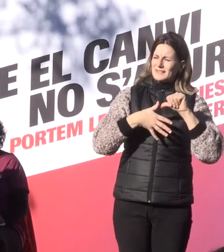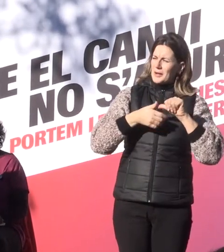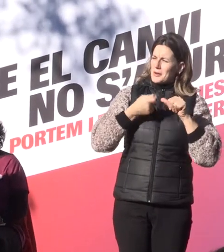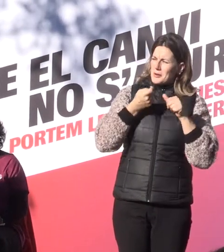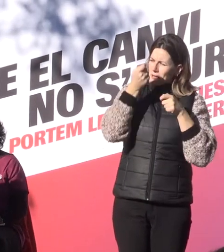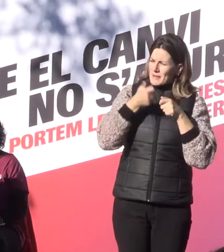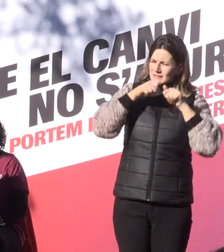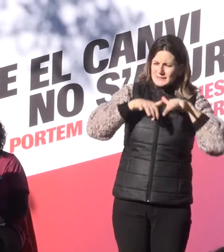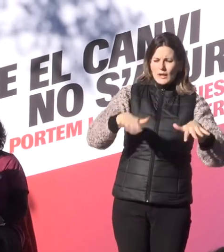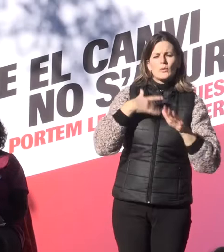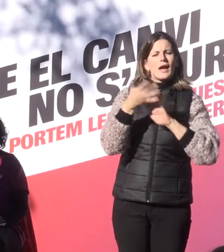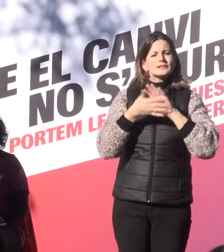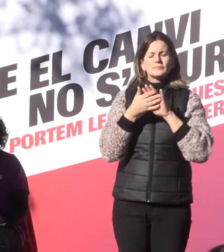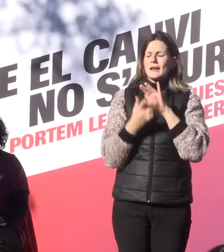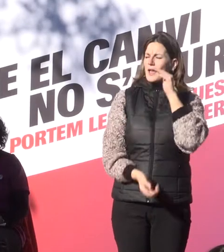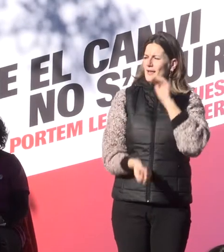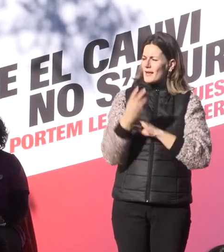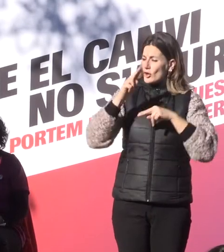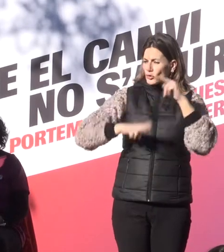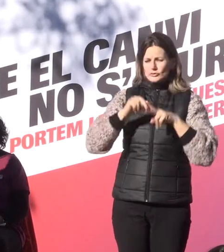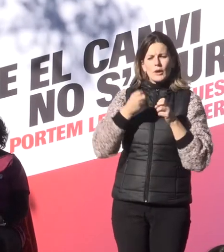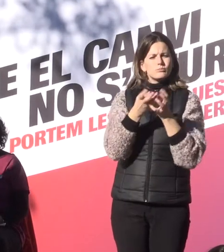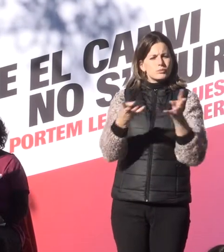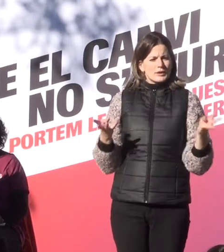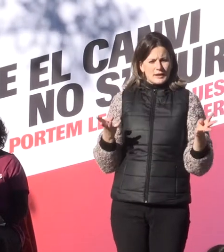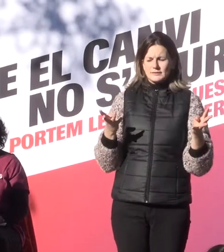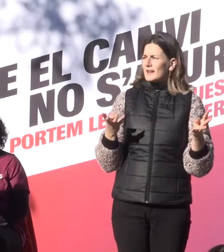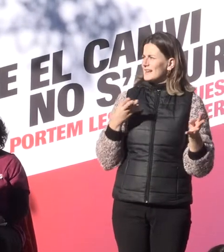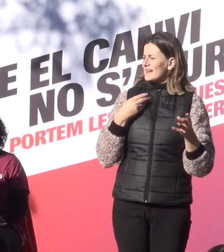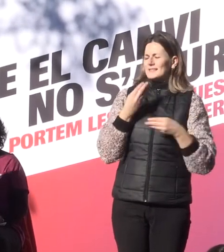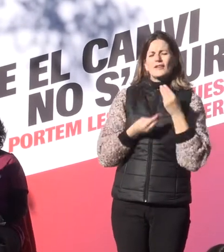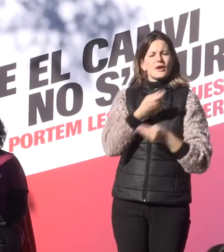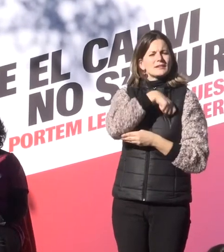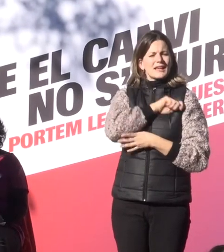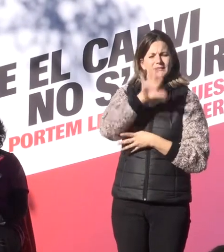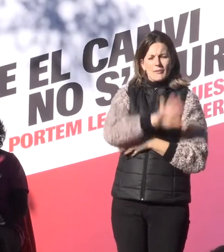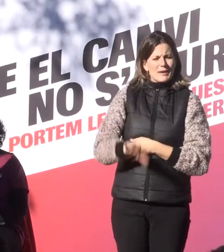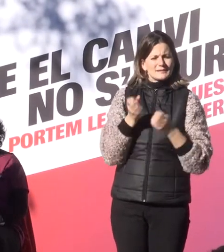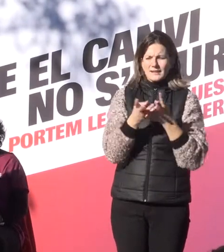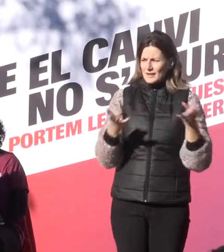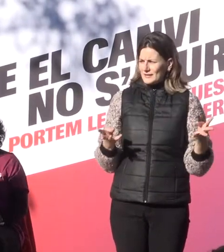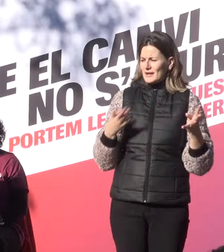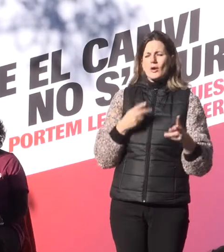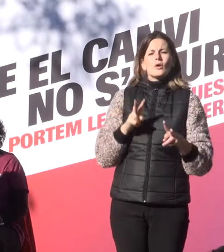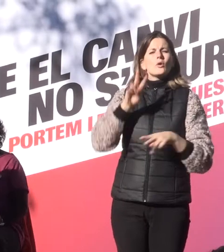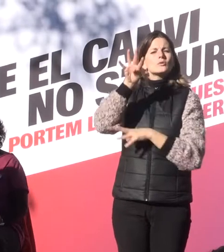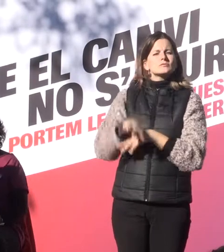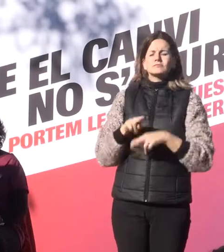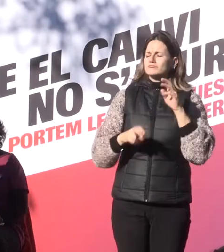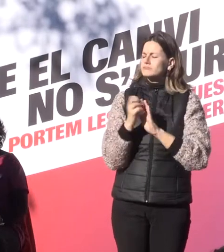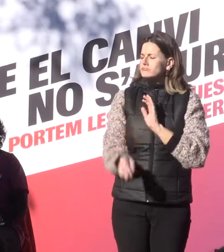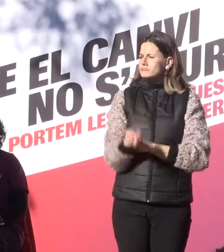y que cuando se hable de construir la plurinacionalidad cuando hablemos de construir una españa plurinacional cuando hablemos de construir una nueva cataluña